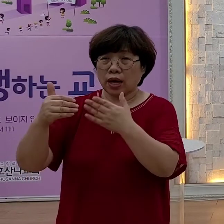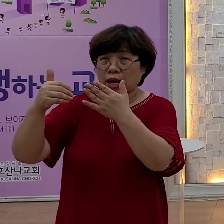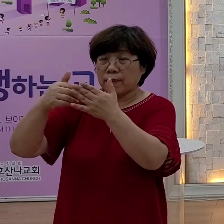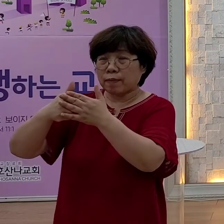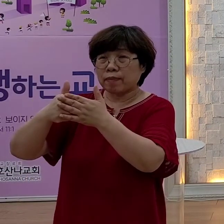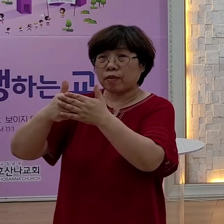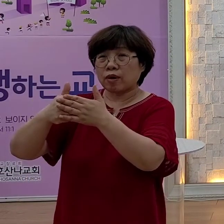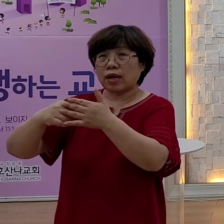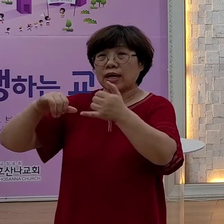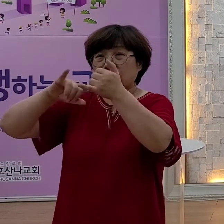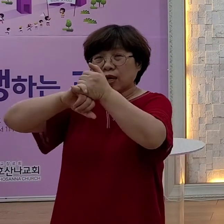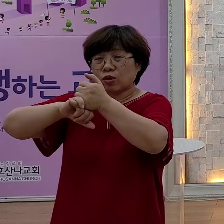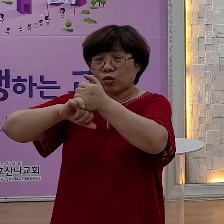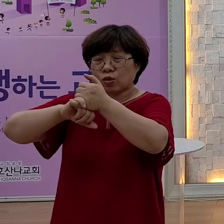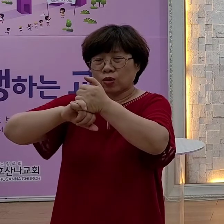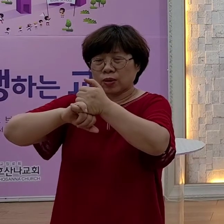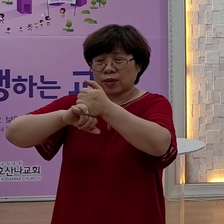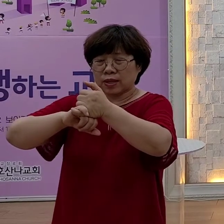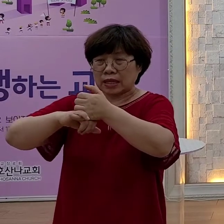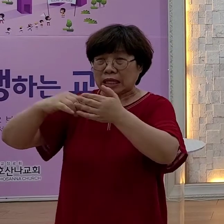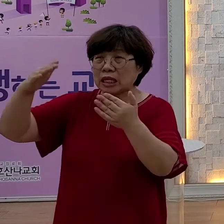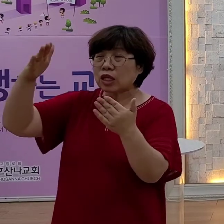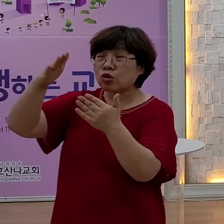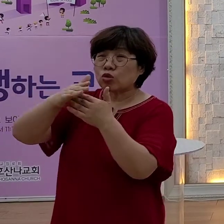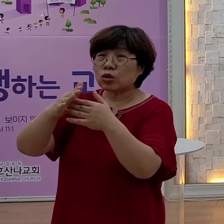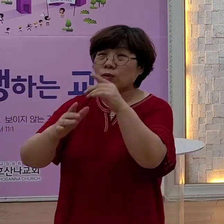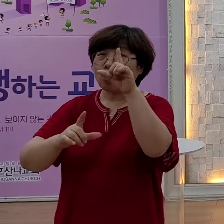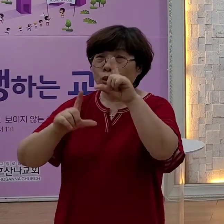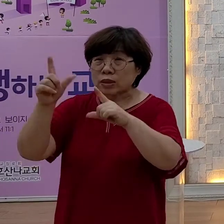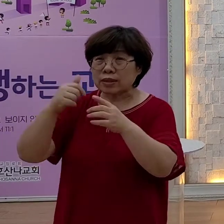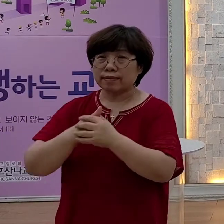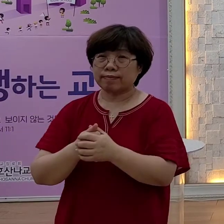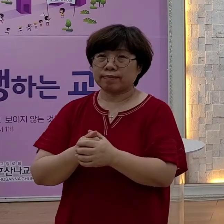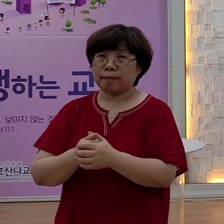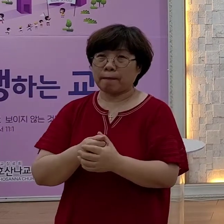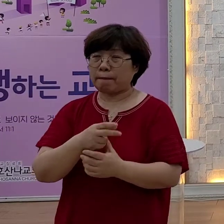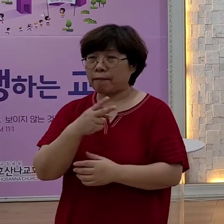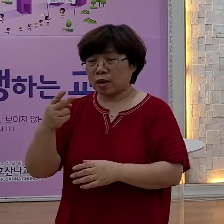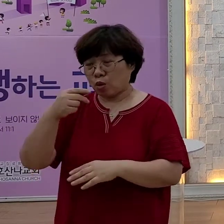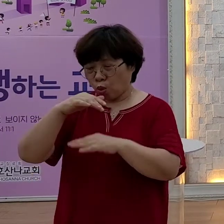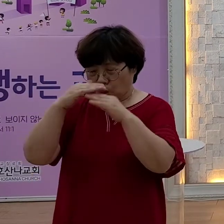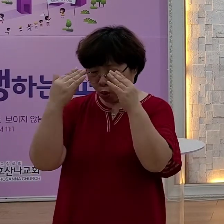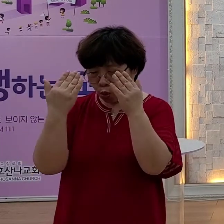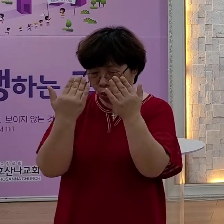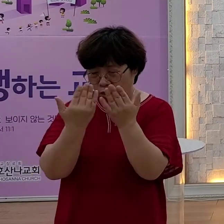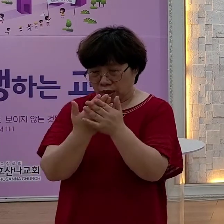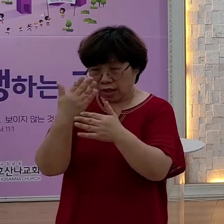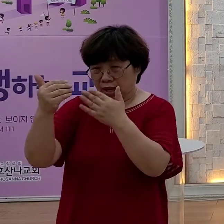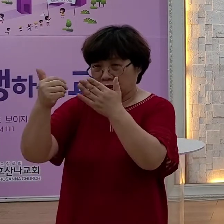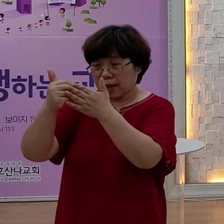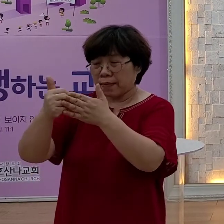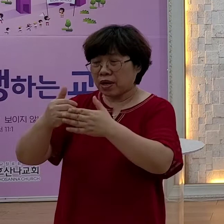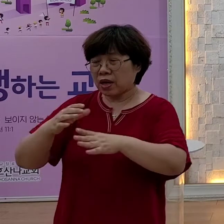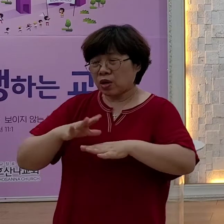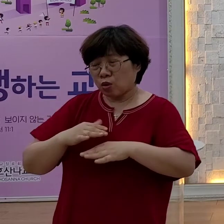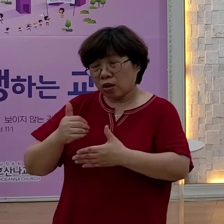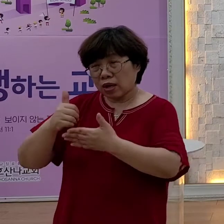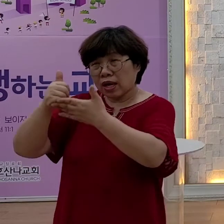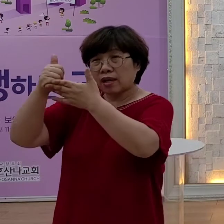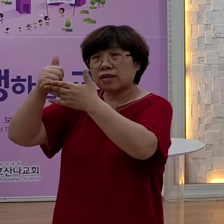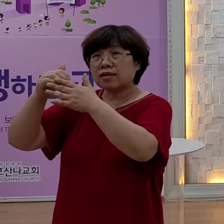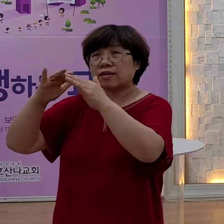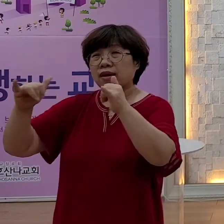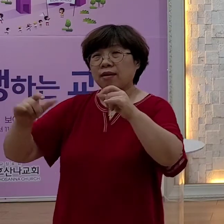하나님과의 약속을 반드시 지키는 이 모습, 이것이 온전히 하나님을 경외하는